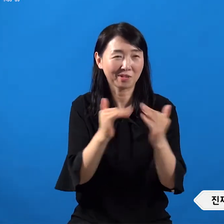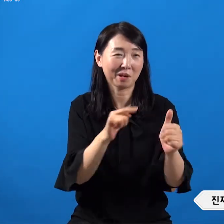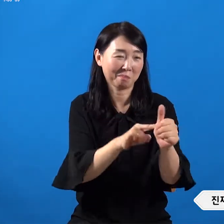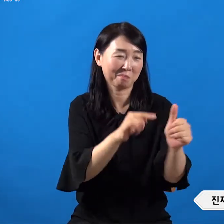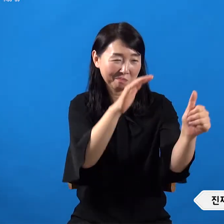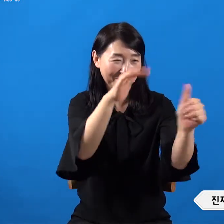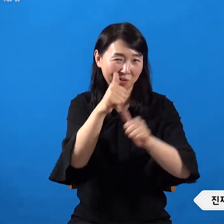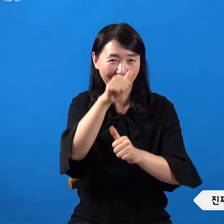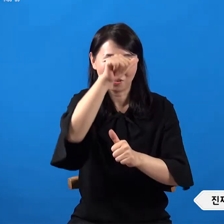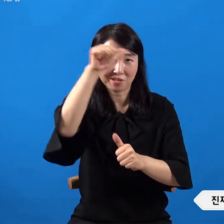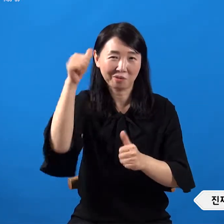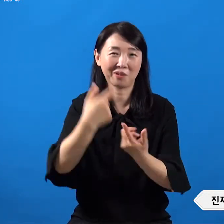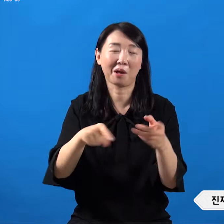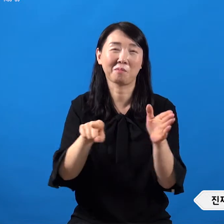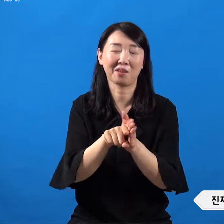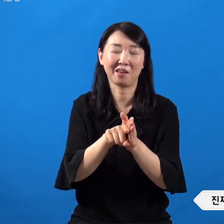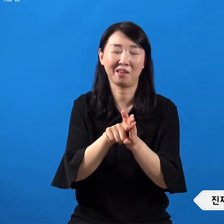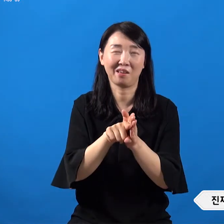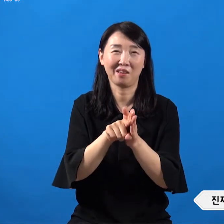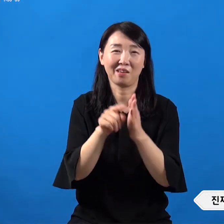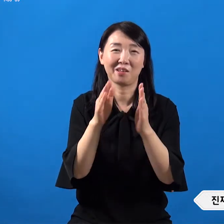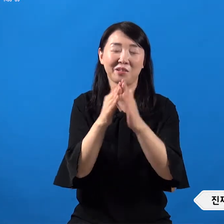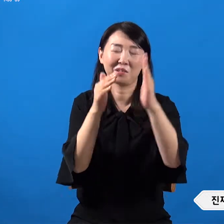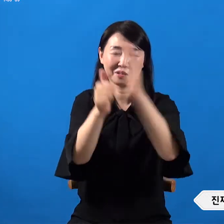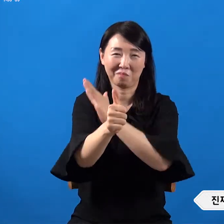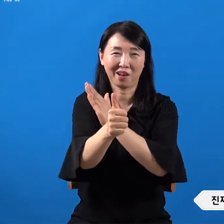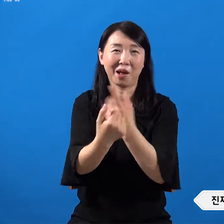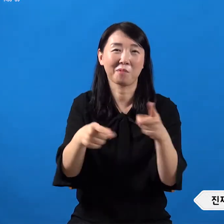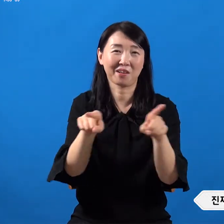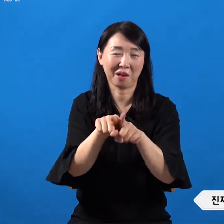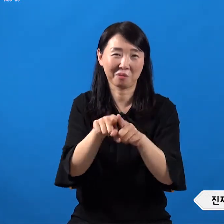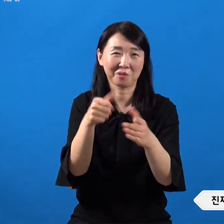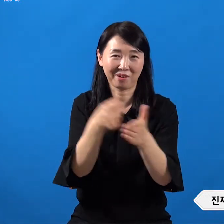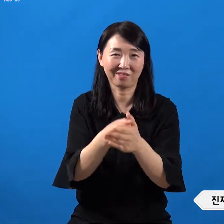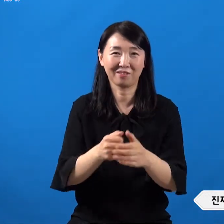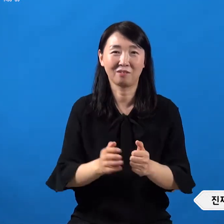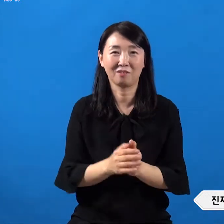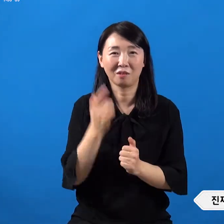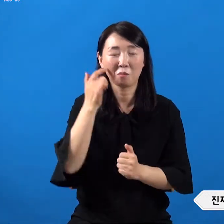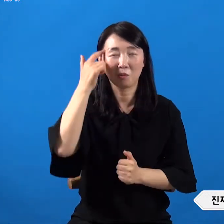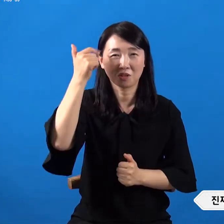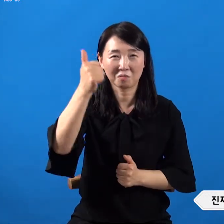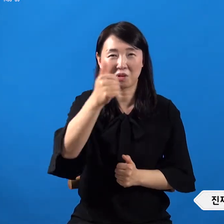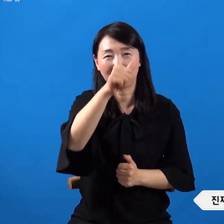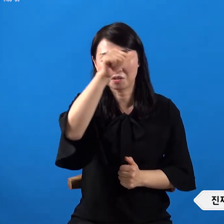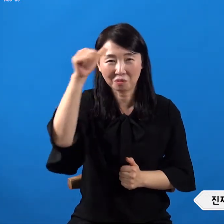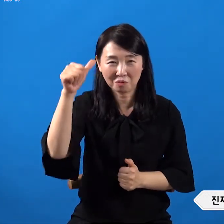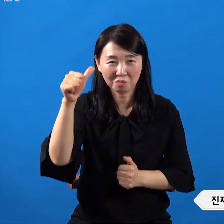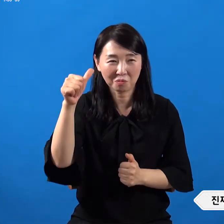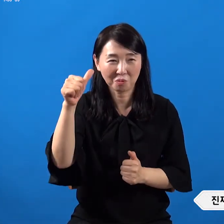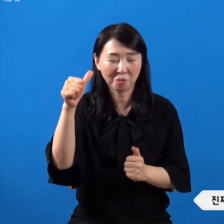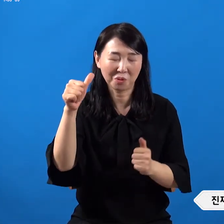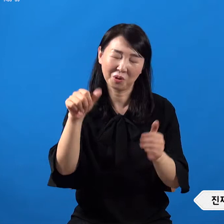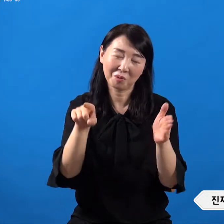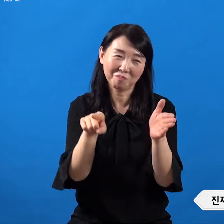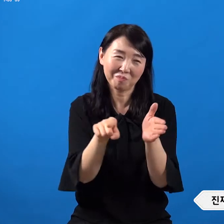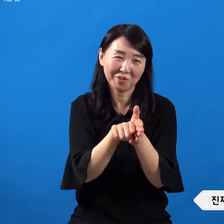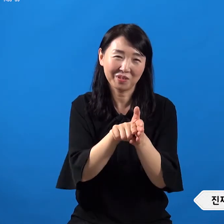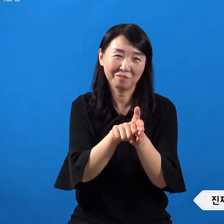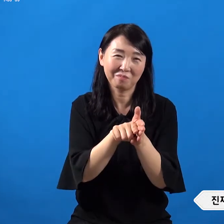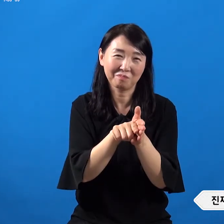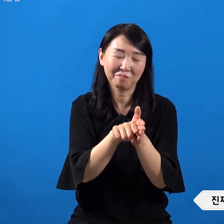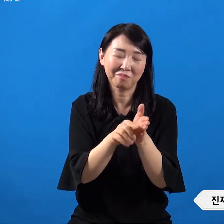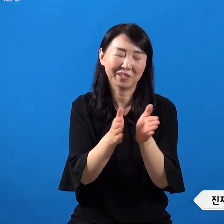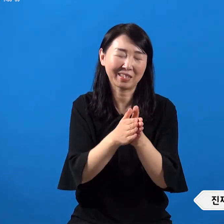불러서 장로님과 함께 신방을 같이 가기로 했습니다. 그래서 목사님과 장로님과 믿은 지 얼마 안 되는 이